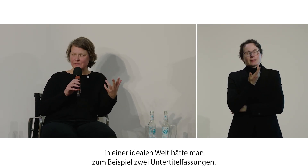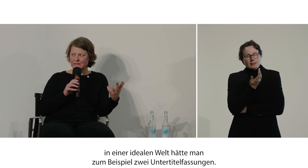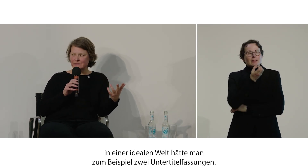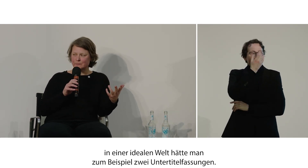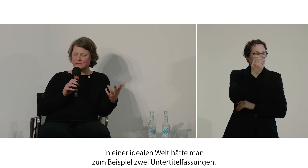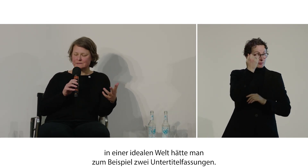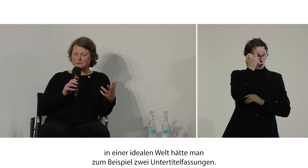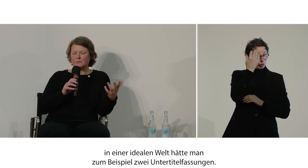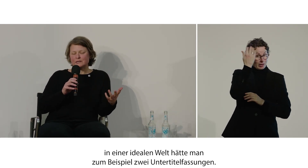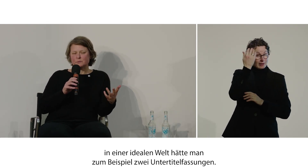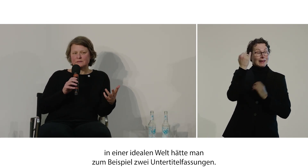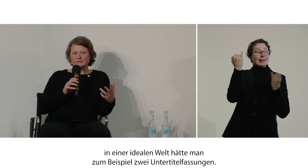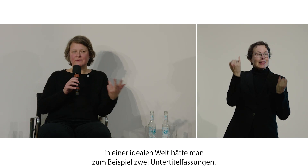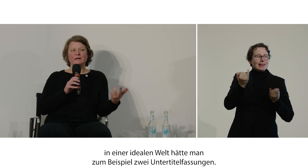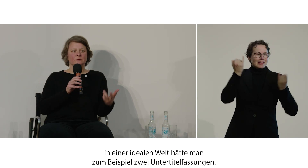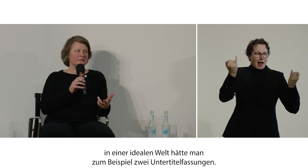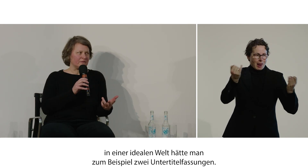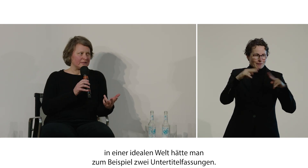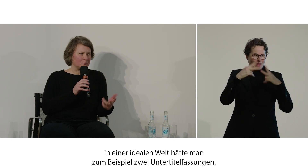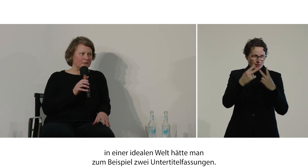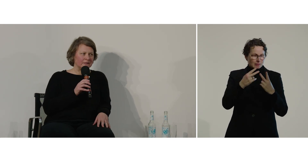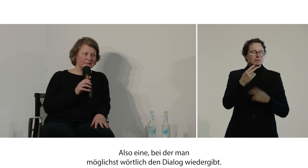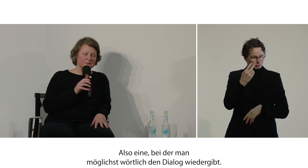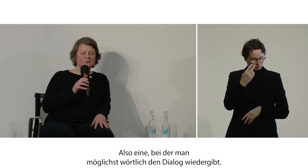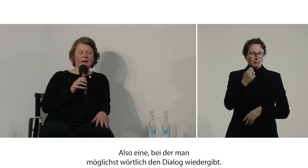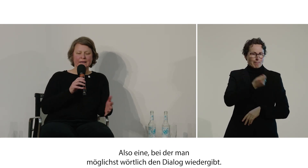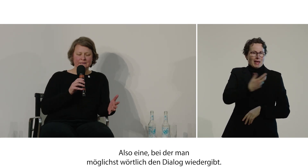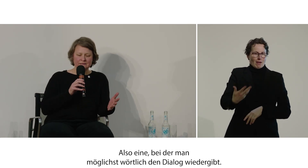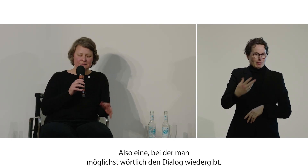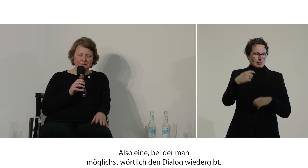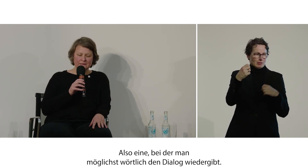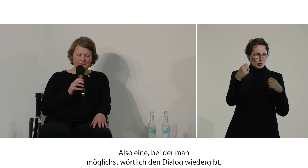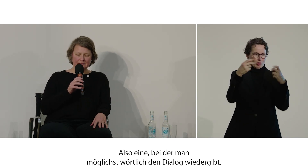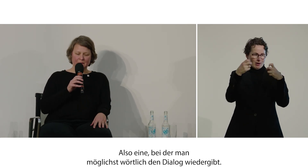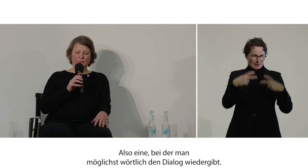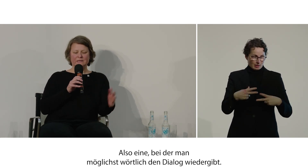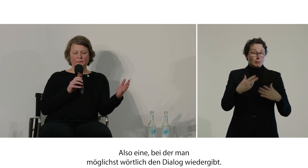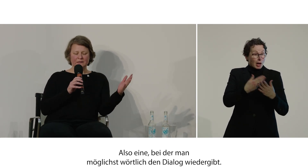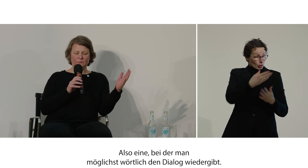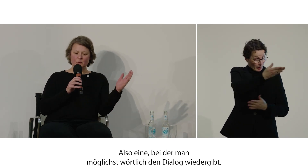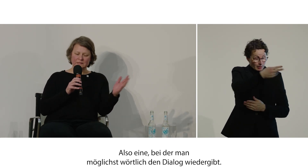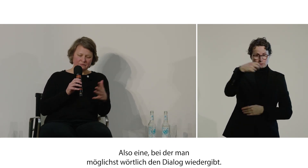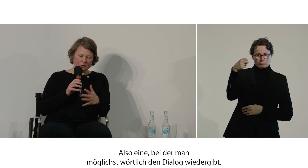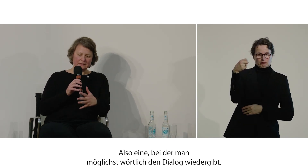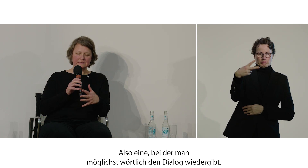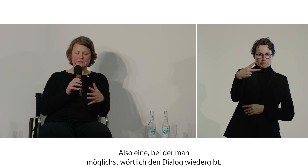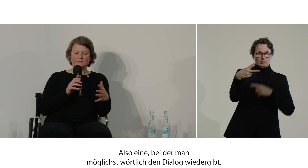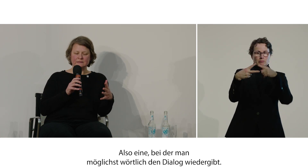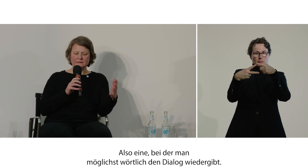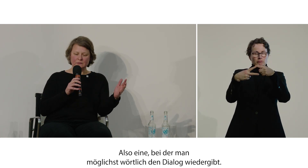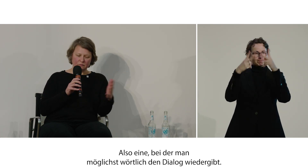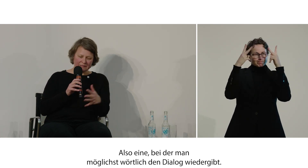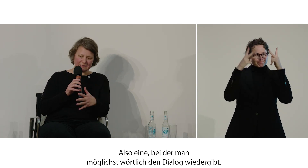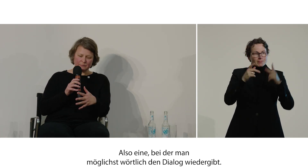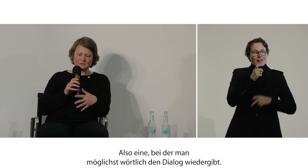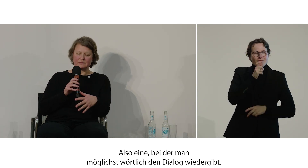der idealen Welt hätte man zum Beispiel zwei Untertitelfassungen. Also eine, bei der man möglichst wörtlich den